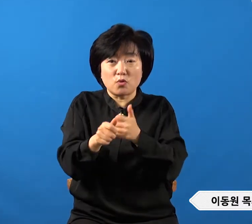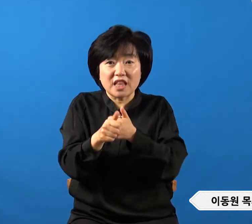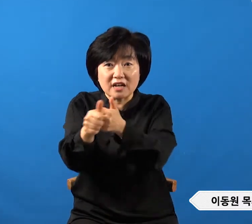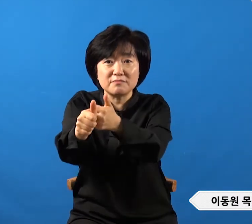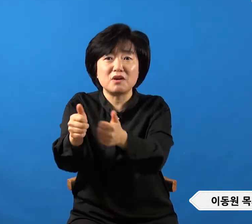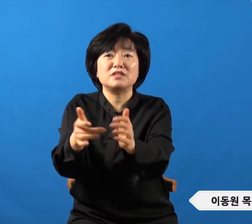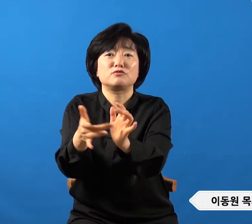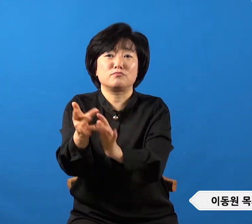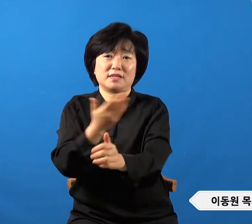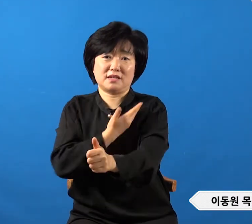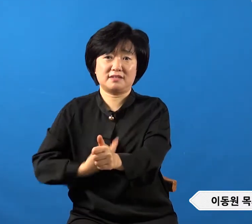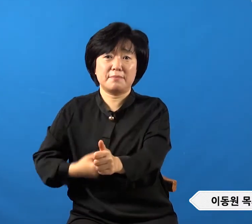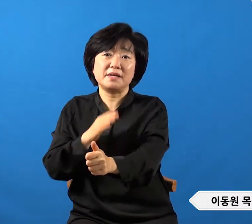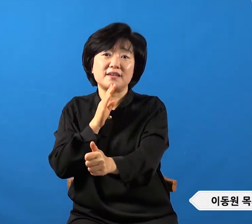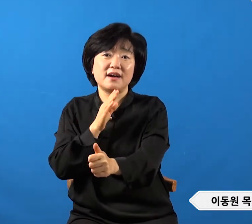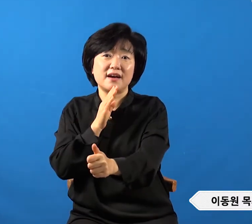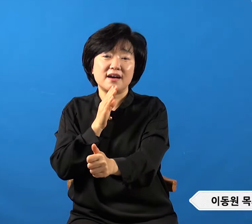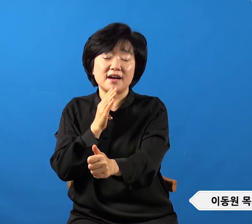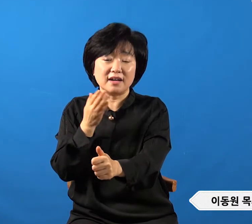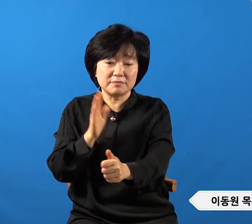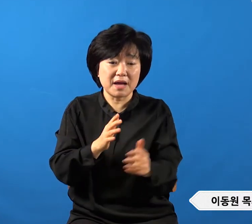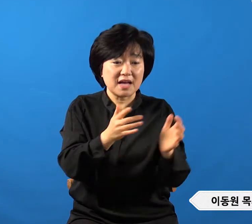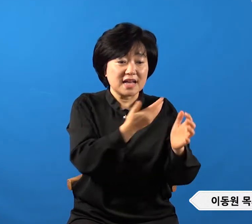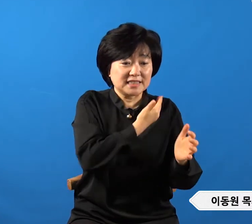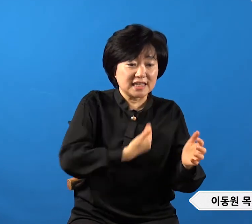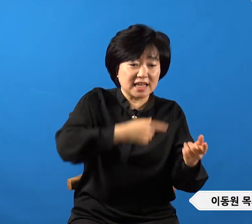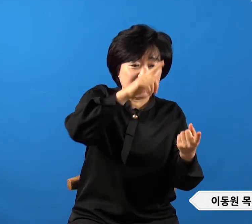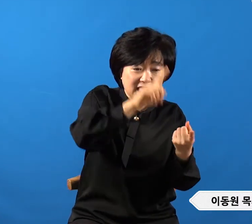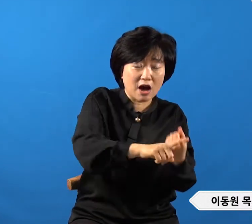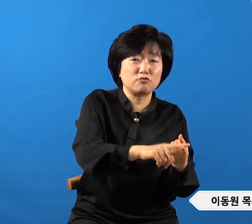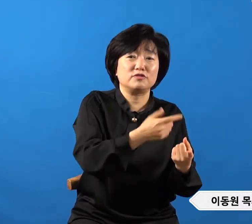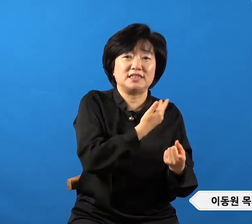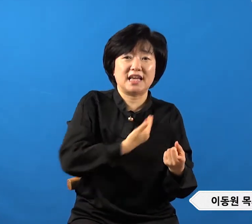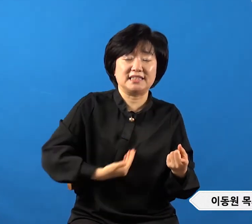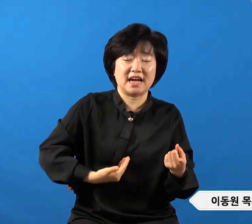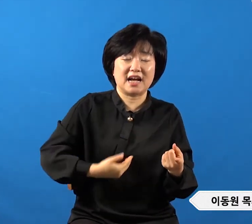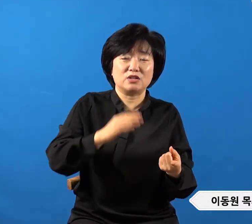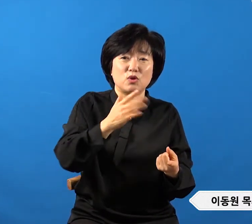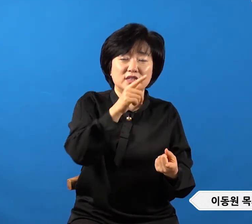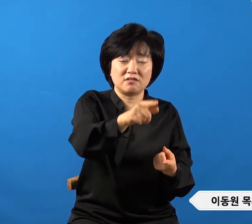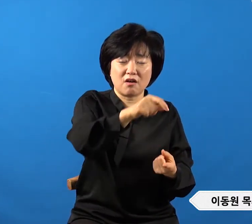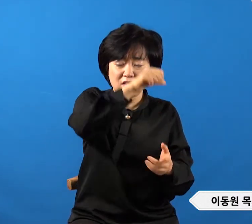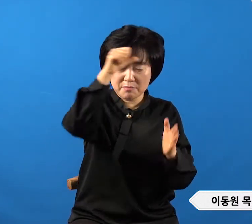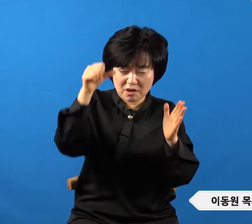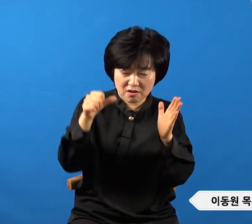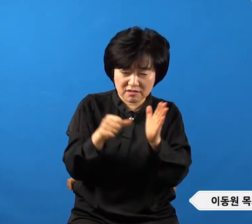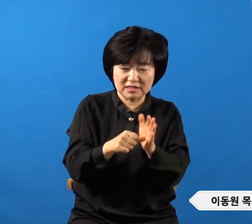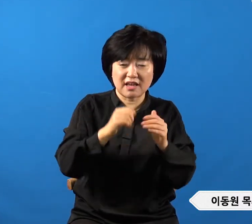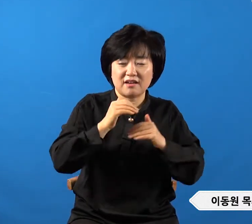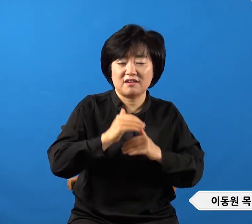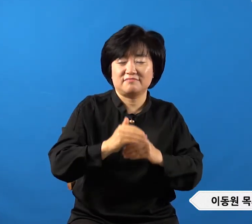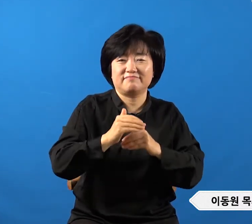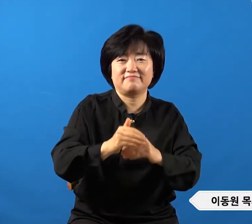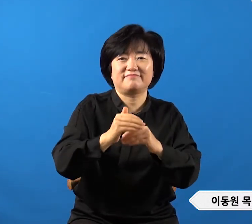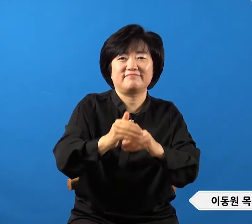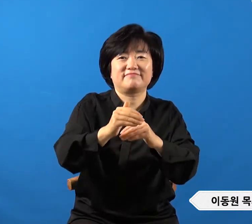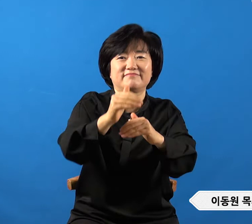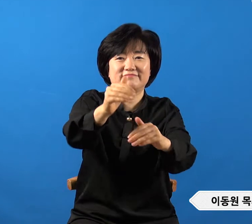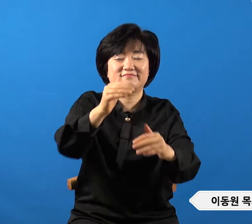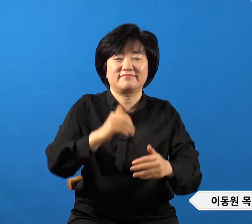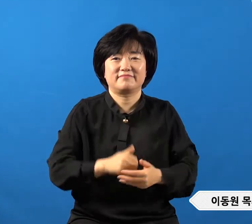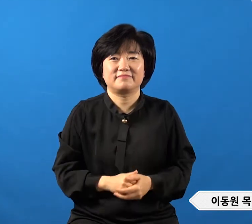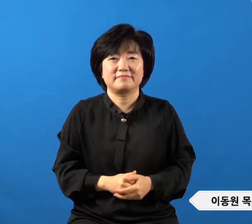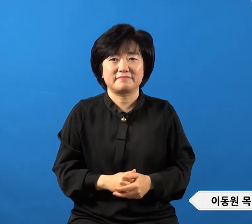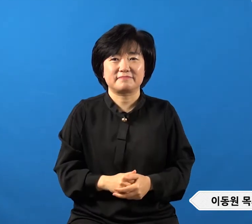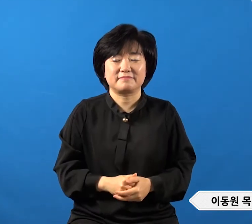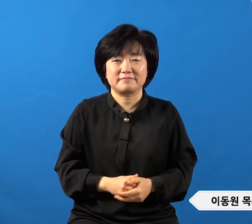시작하면 제자예요. 그러나 제자다운 제자가 되는 것은 역시 평생을 거치는 하나의 과정이라는 것입니다.